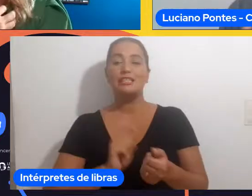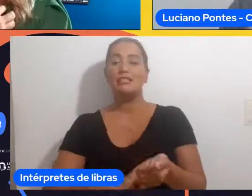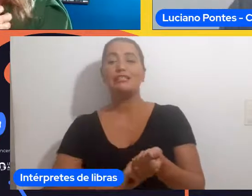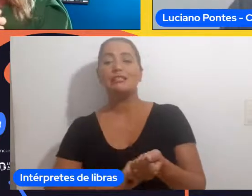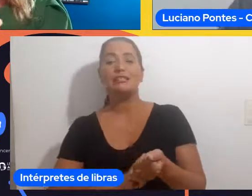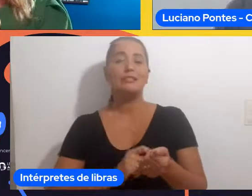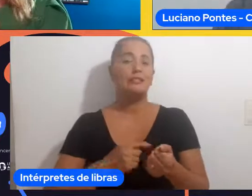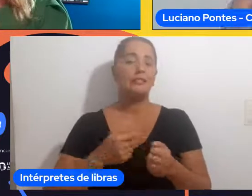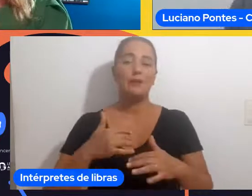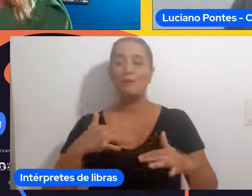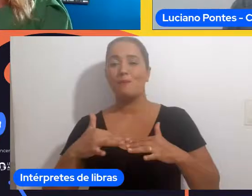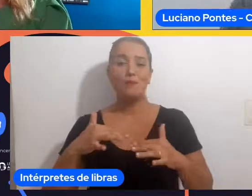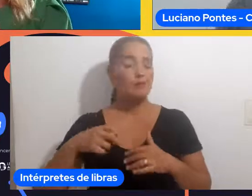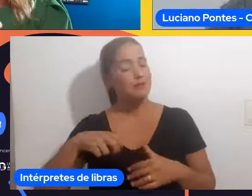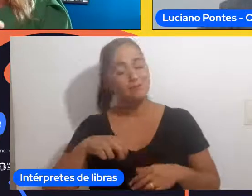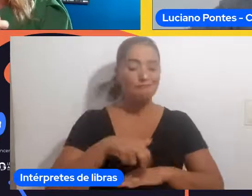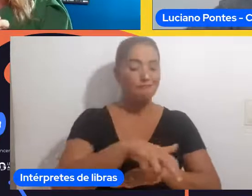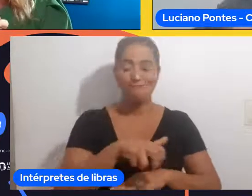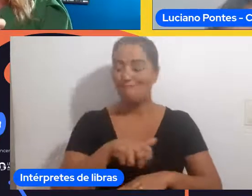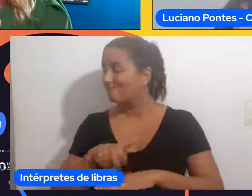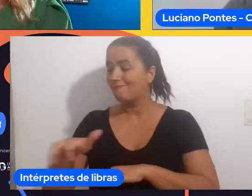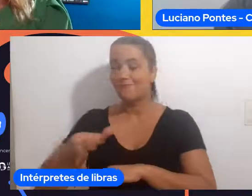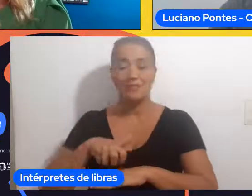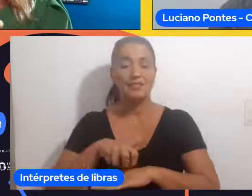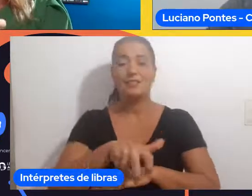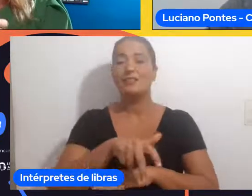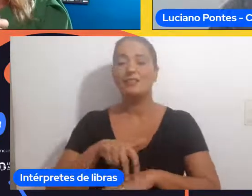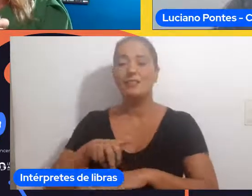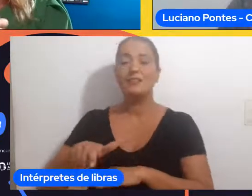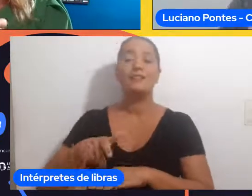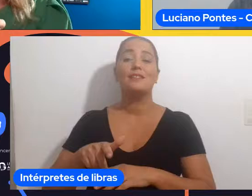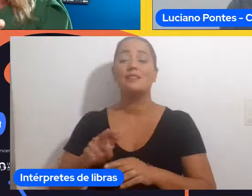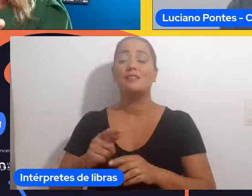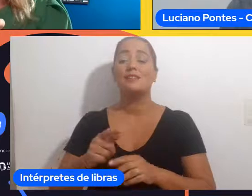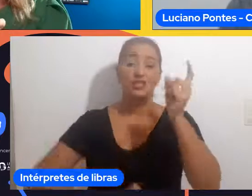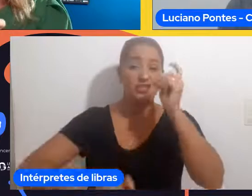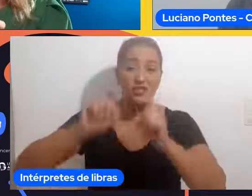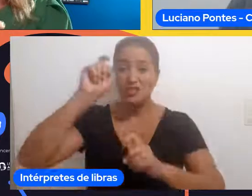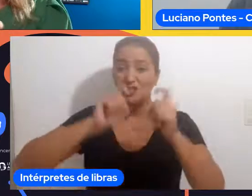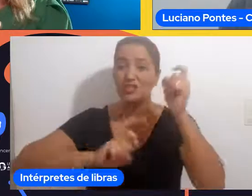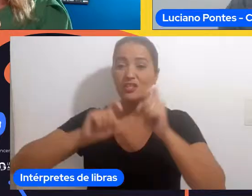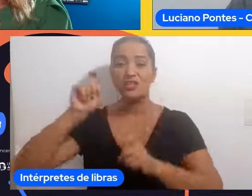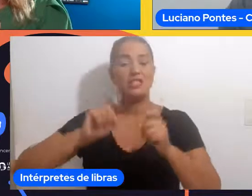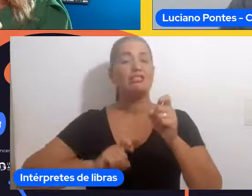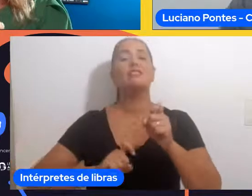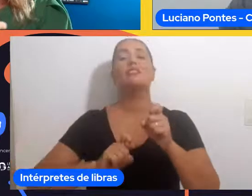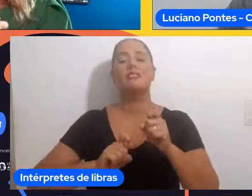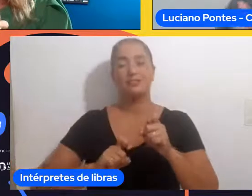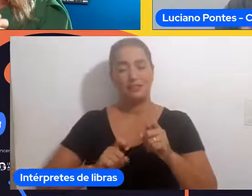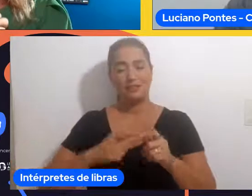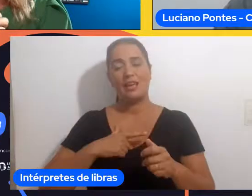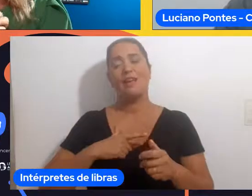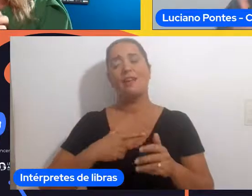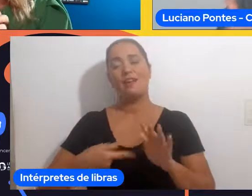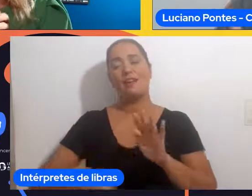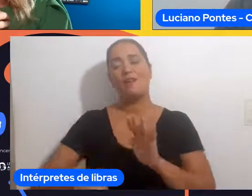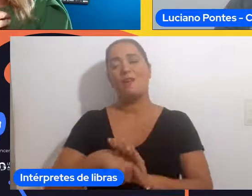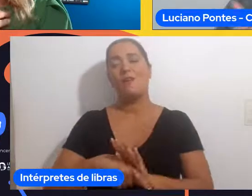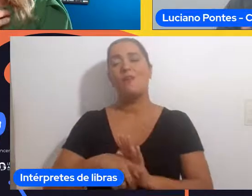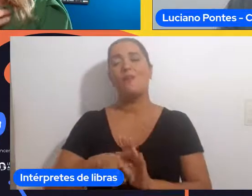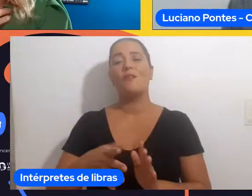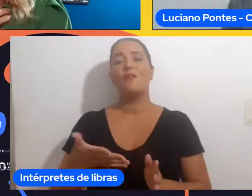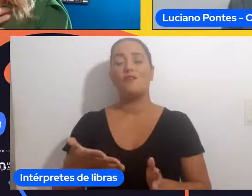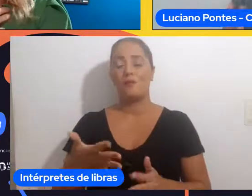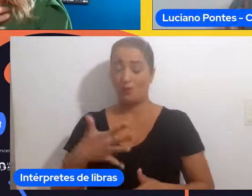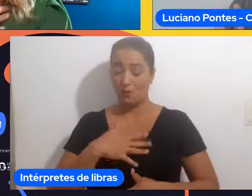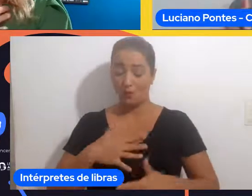movimento faz parte do corpo, então o tempo inteiro ela gesticula o corpo está integrado, e aos poucos parece que isso vai se